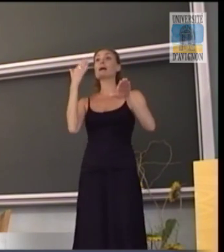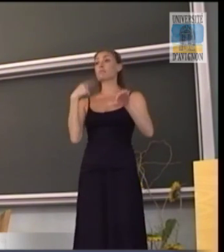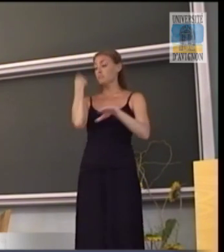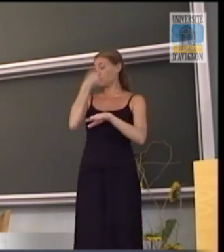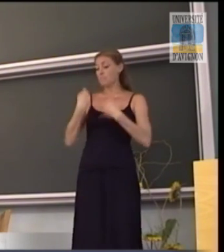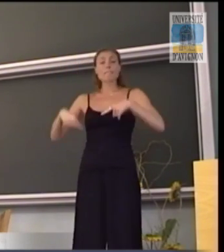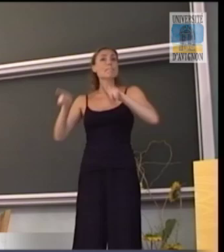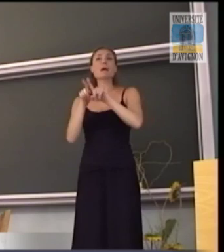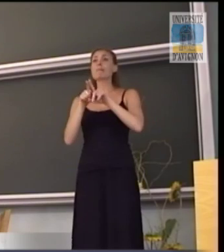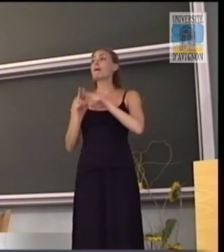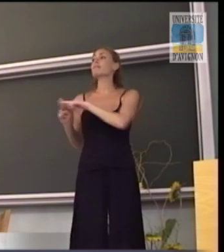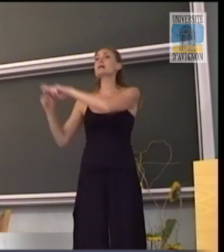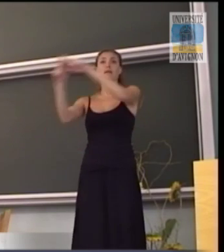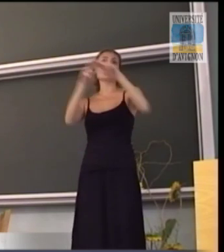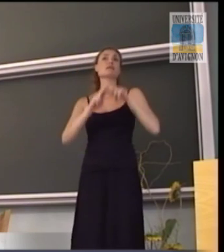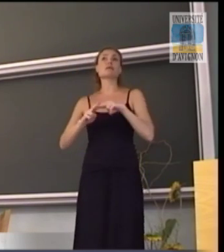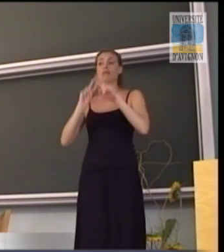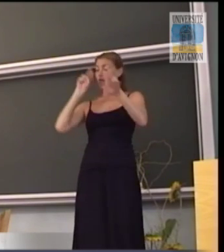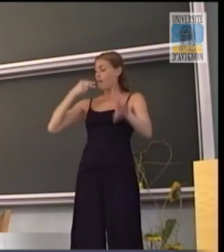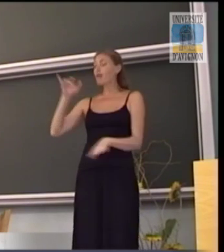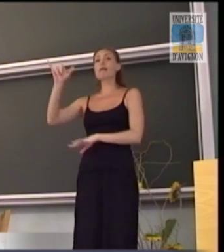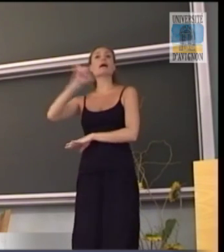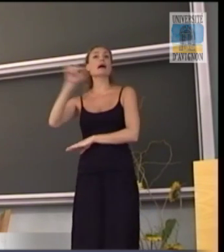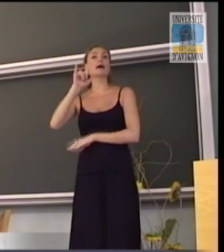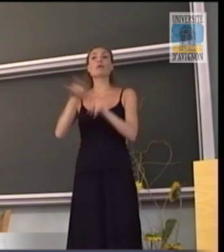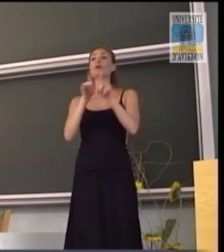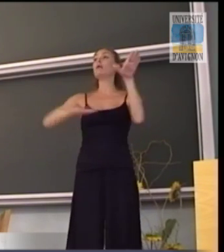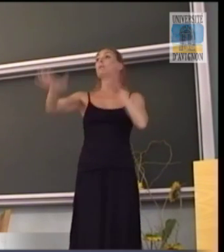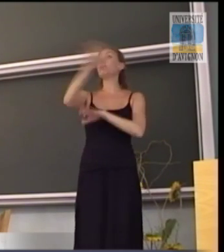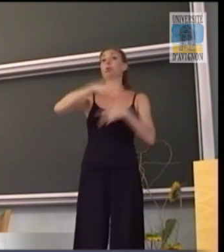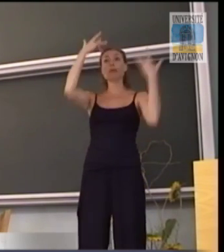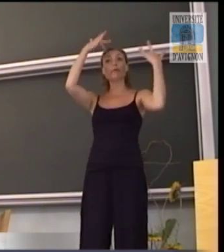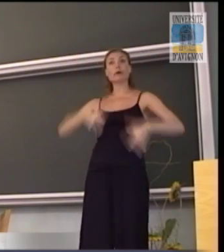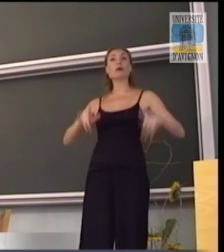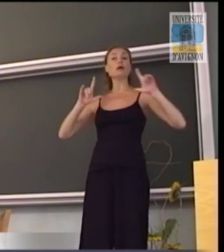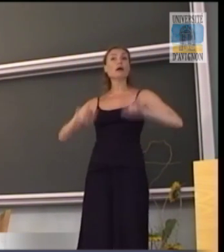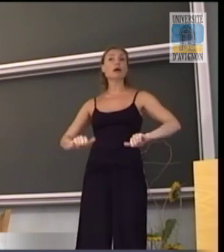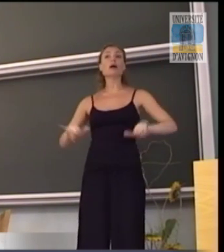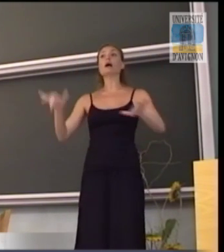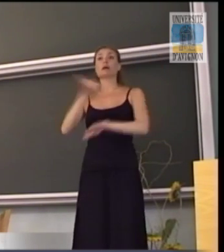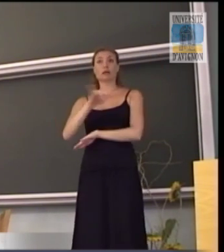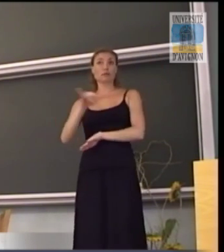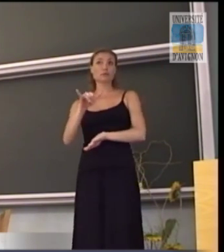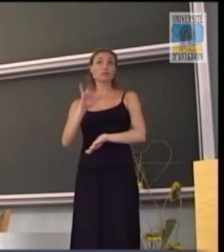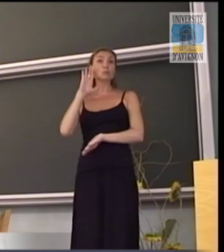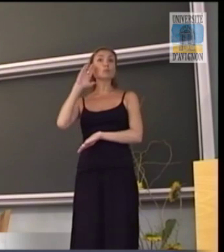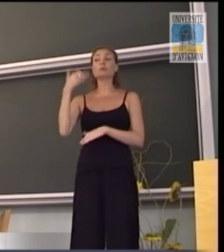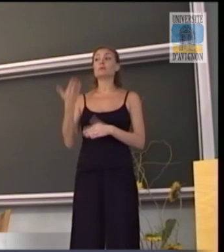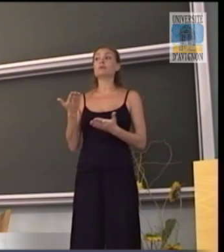ne se reconnaît pas et les autres ne savent pas que nous existons. Ça veut dire en conséquence que nous